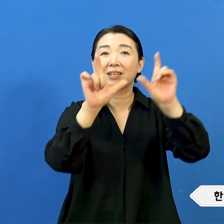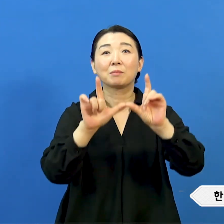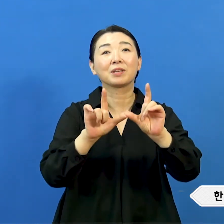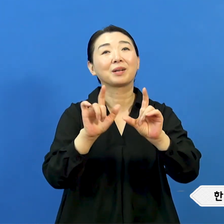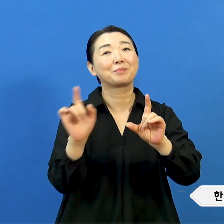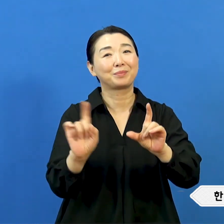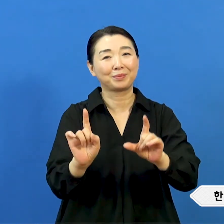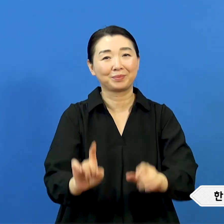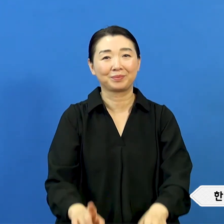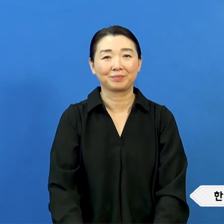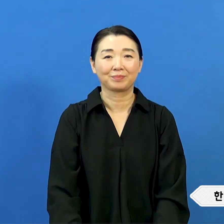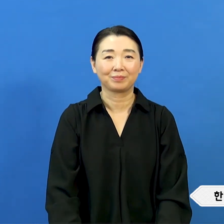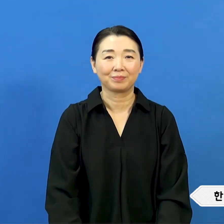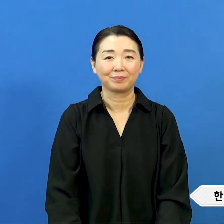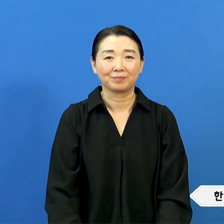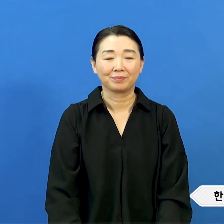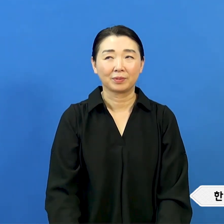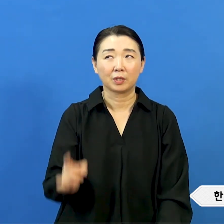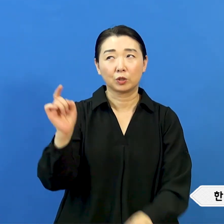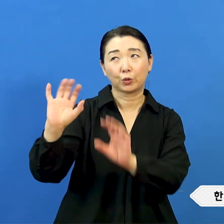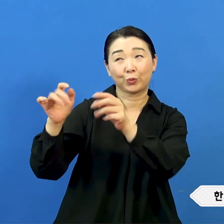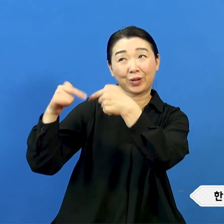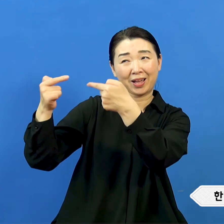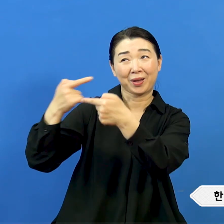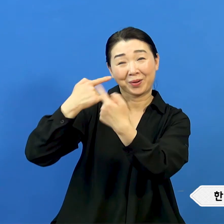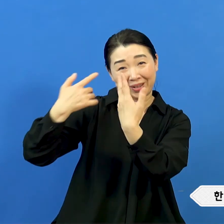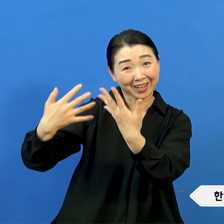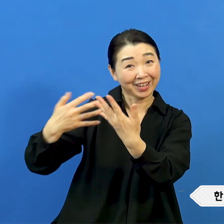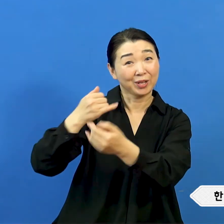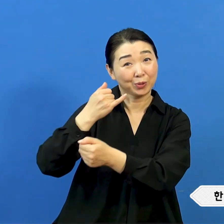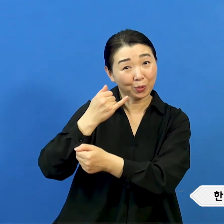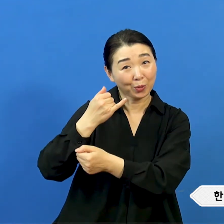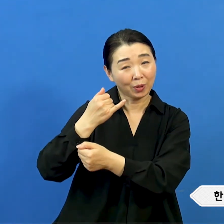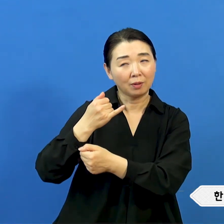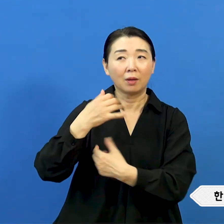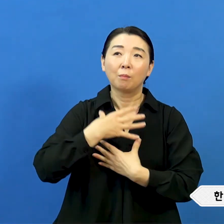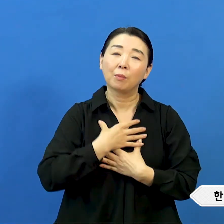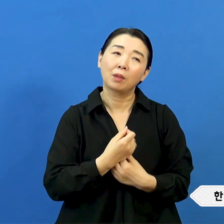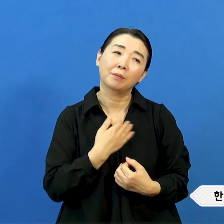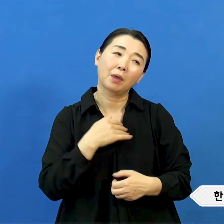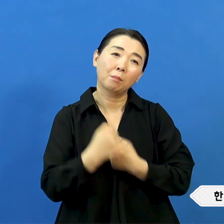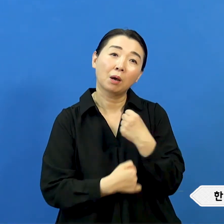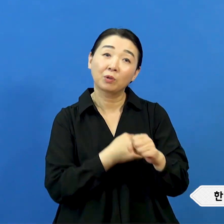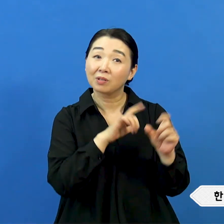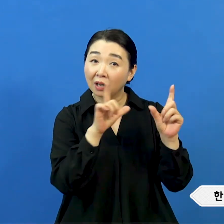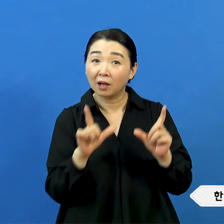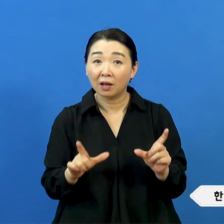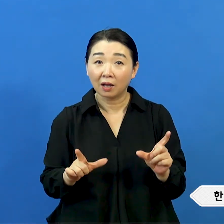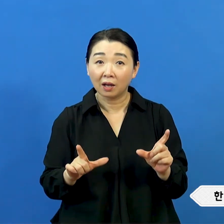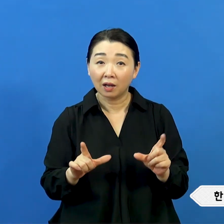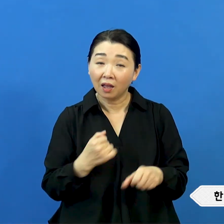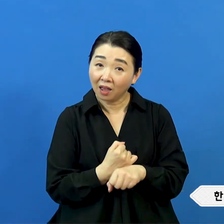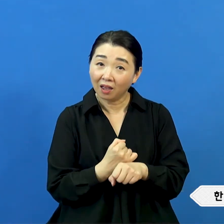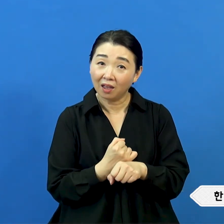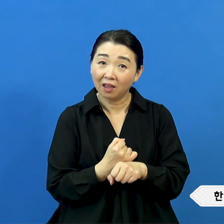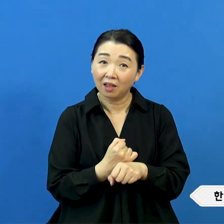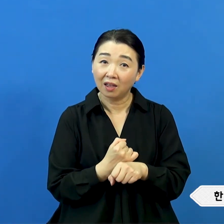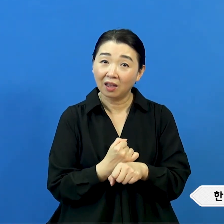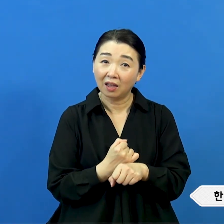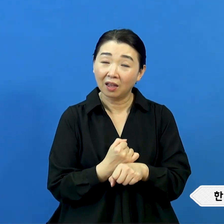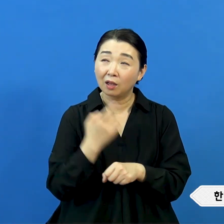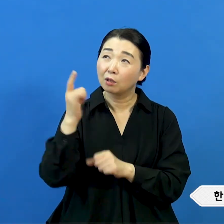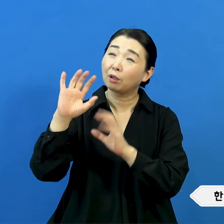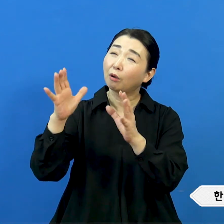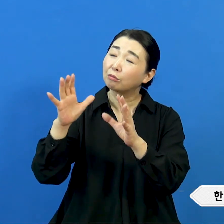할까? 천국 가는 것은 확실하니까 좀 편하게 내 마음대로 살자, 그럴까요?